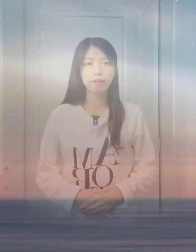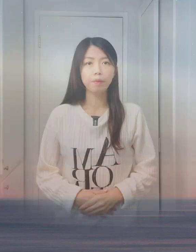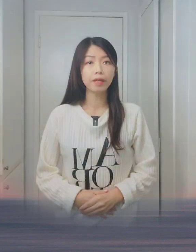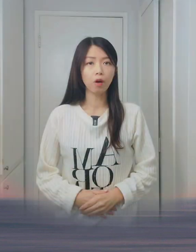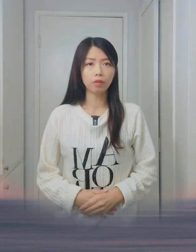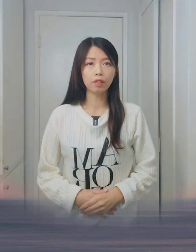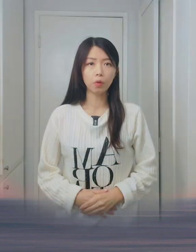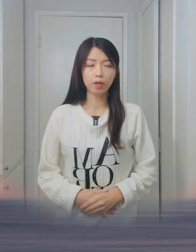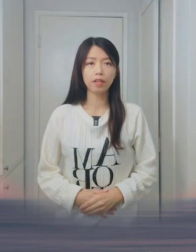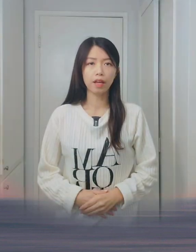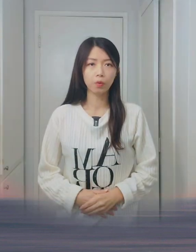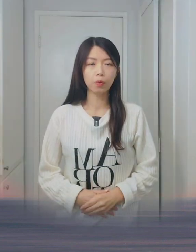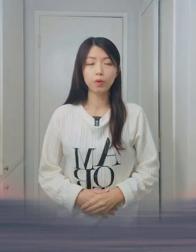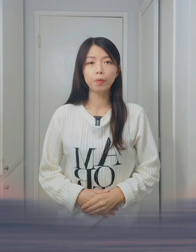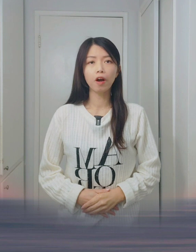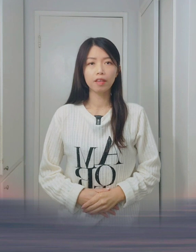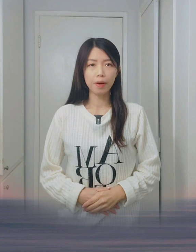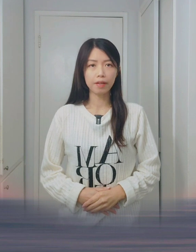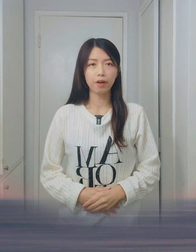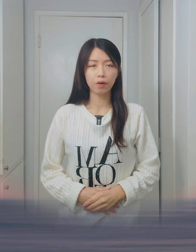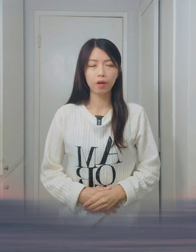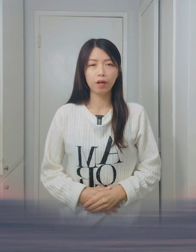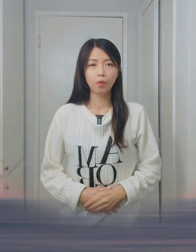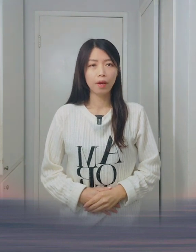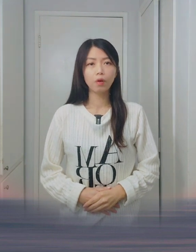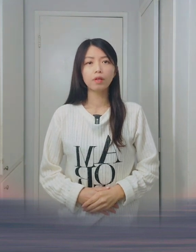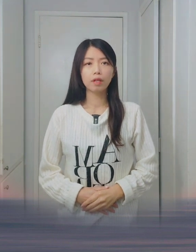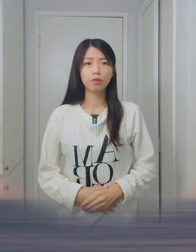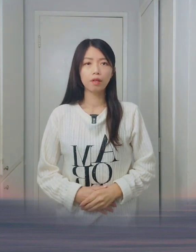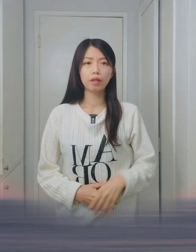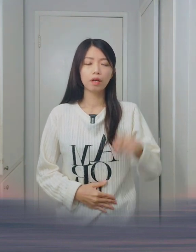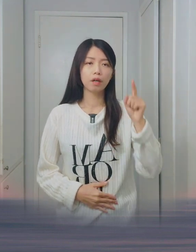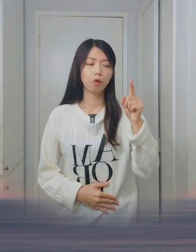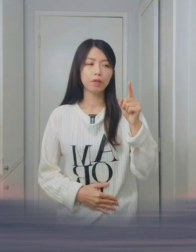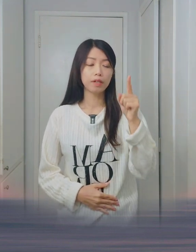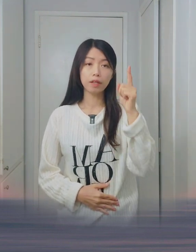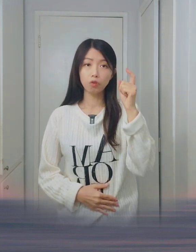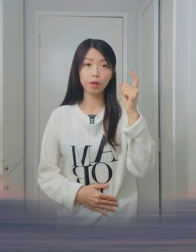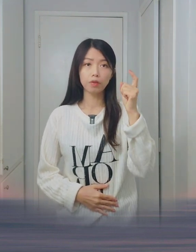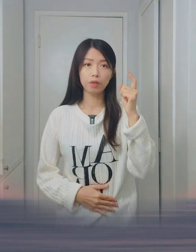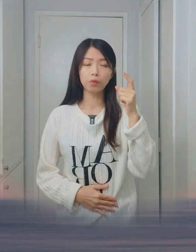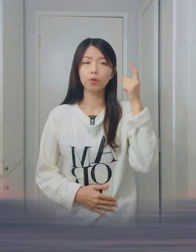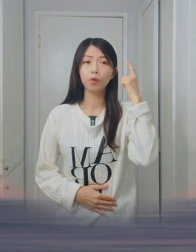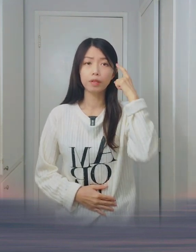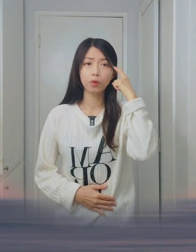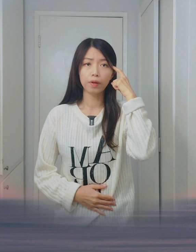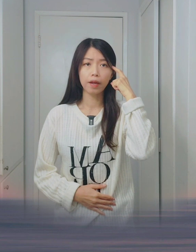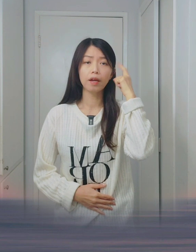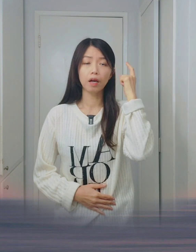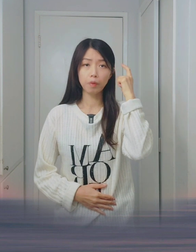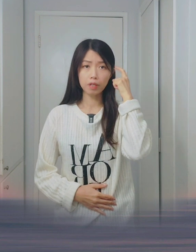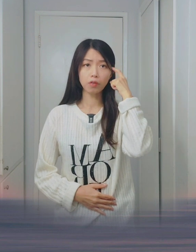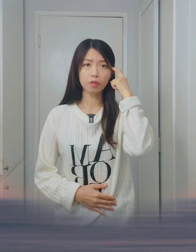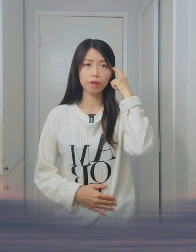왜 나만 겪는 고난이냐고 불평하지 마세요. 왜라고 한 뜻의 수어는 검지를 살짝 구부려 주시고